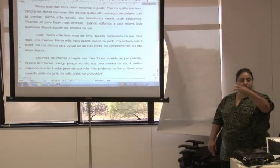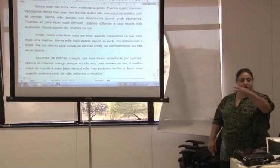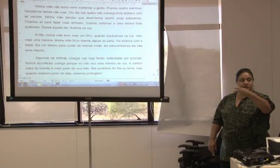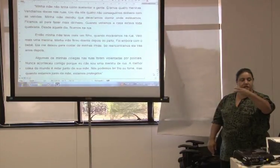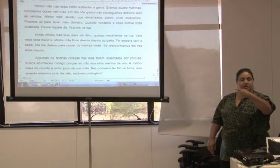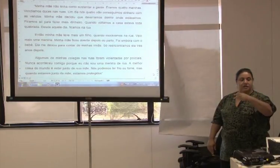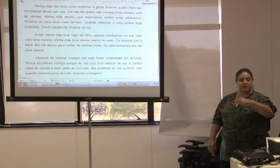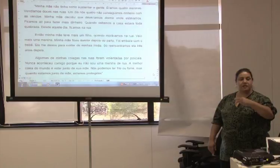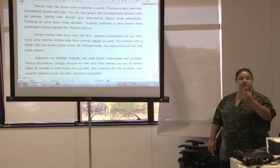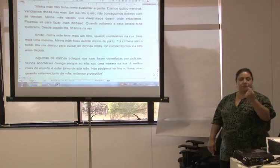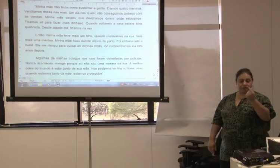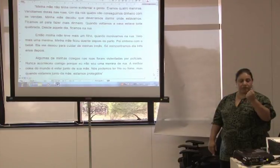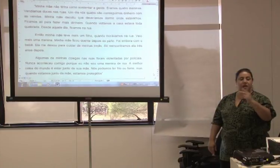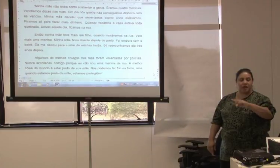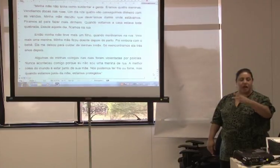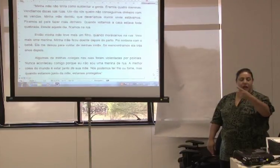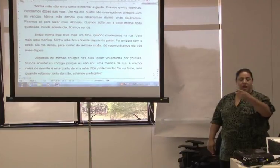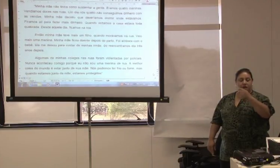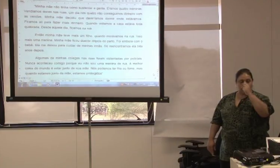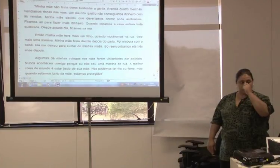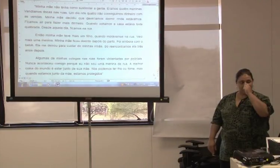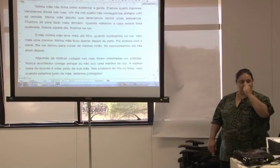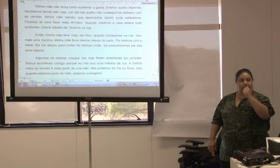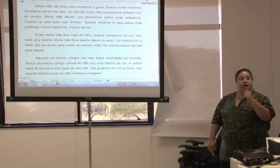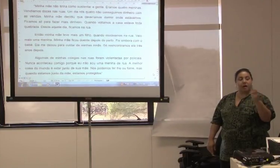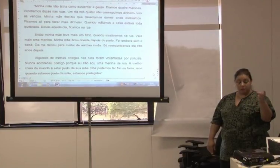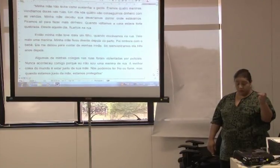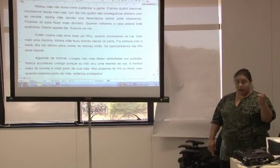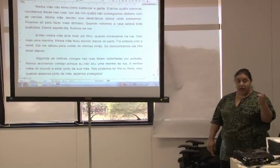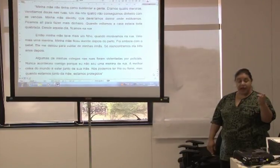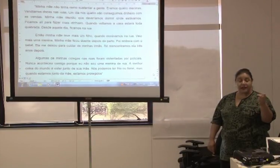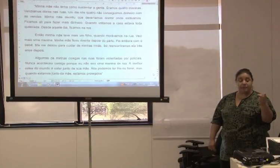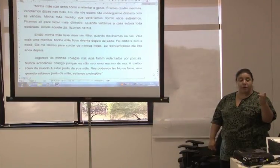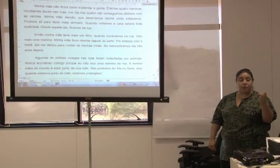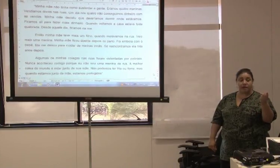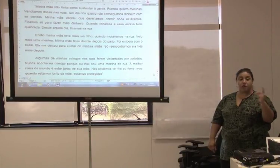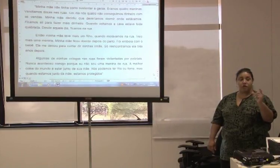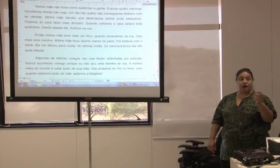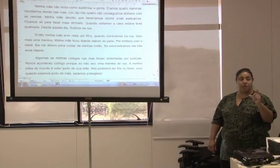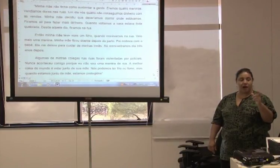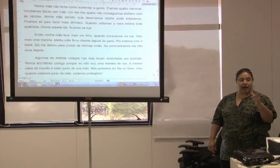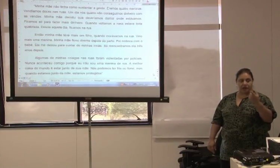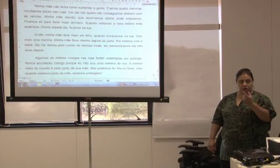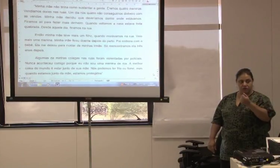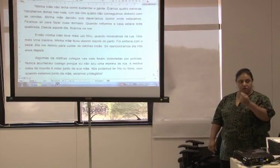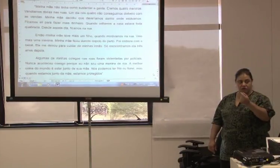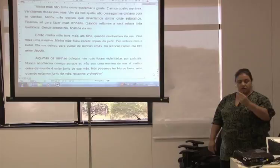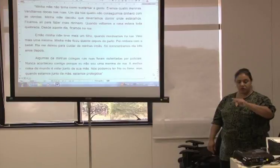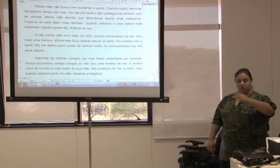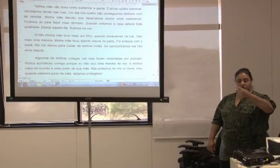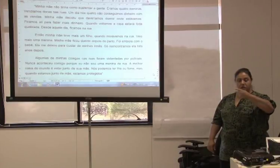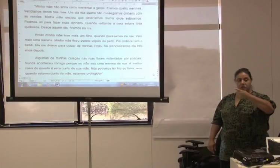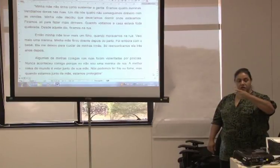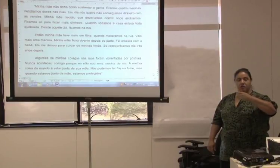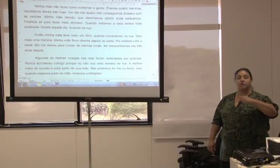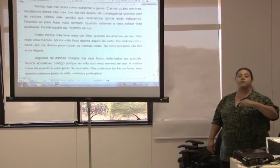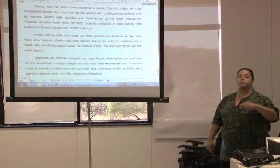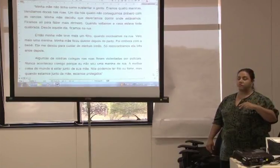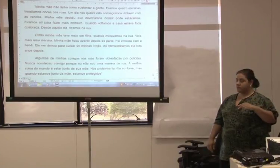mesmo que seja uma outra língua. Não, eu sei exatamente a palavra Você tem que ter dinheiro. Ela está preocupada com vocabulário. Você falar de um jeito que o surdo entenda,